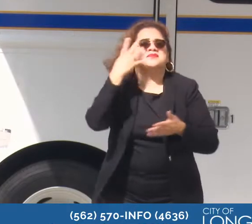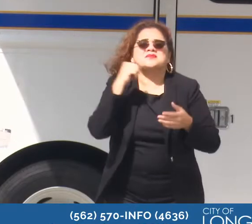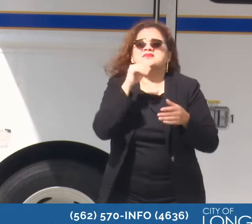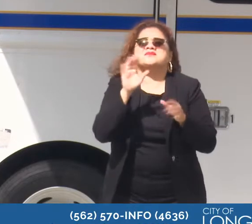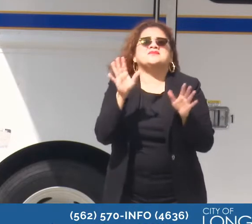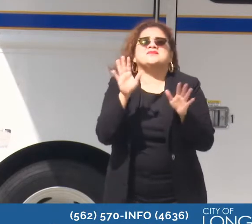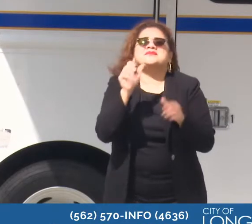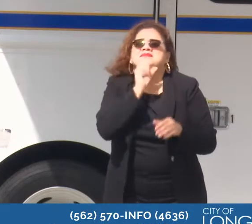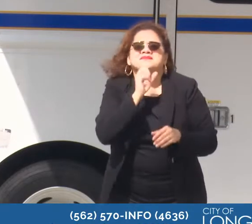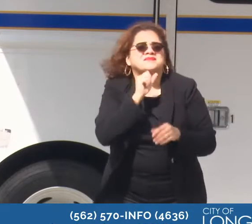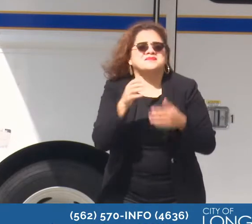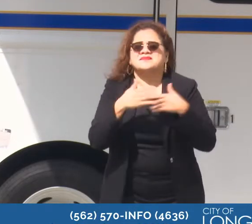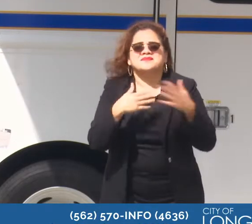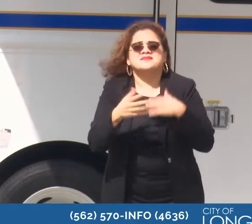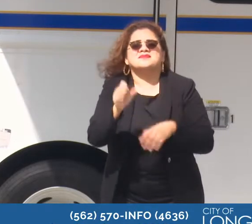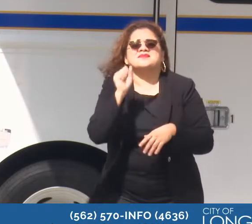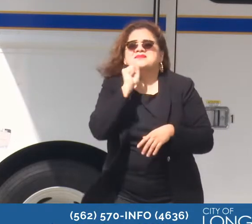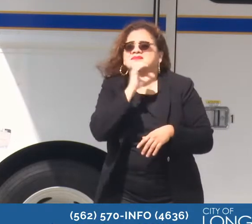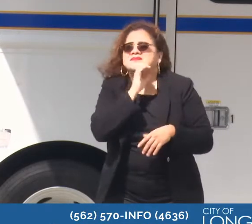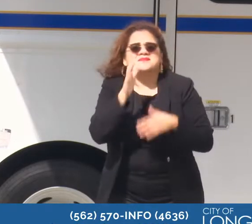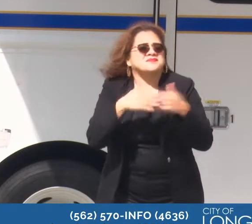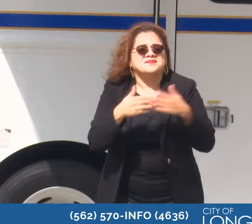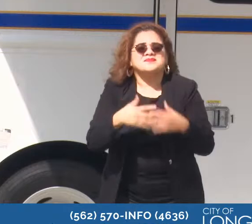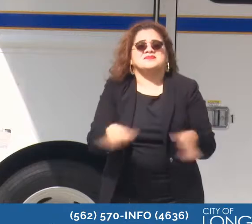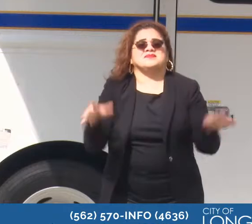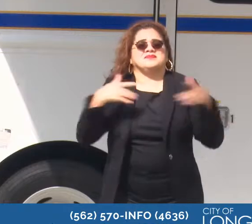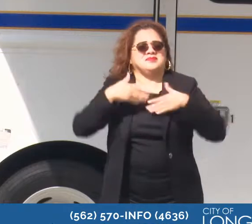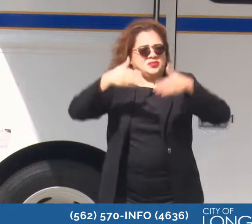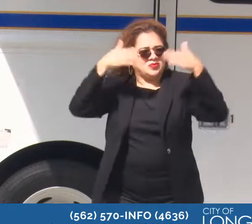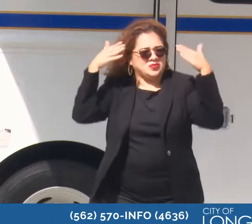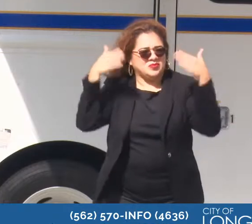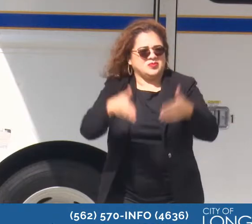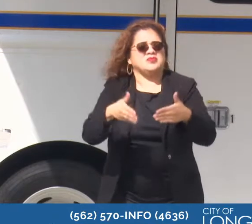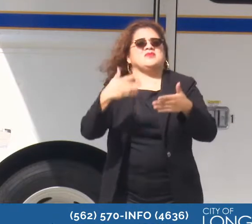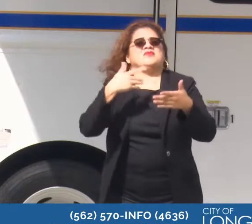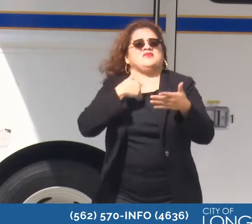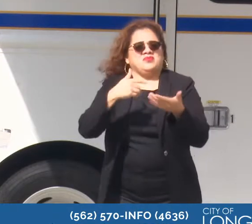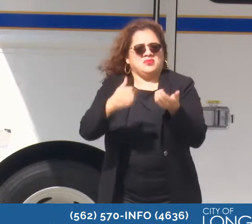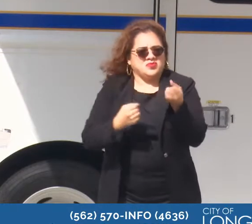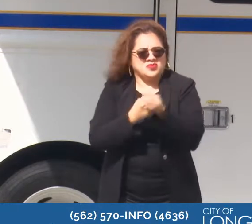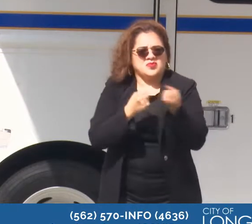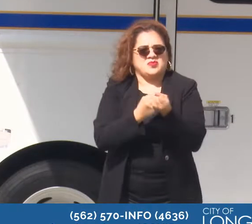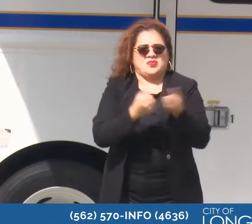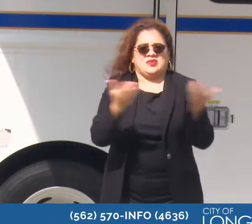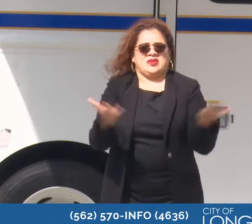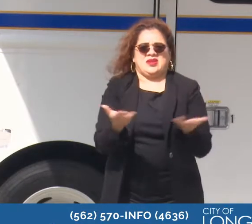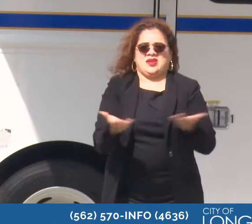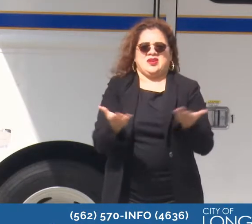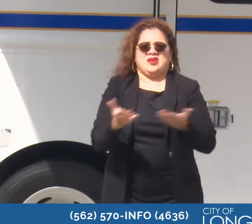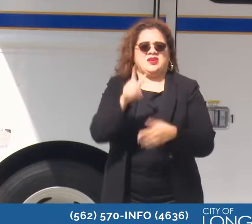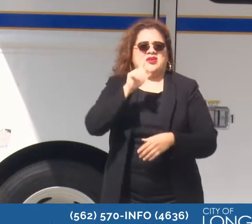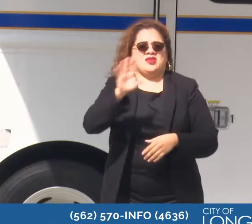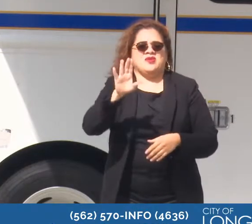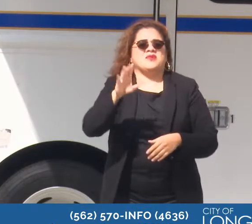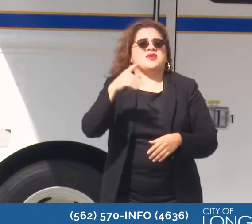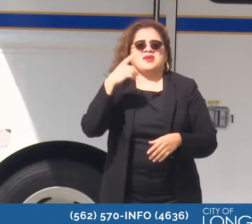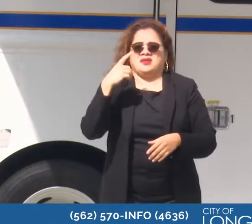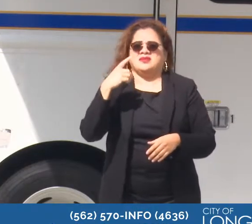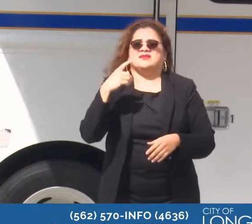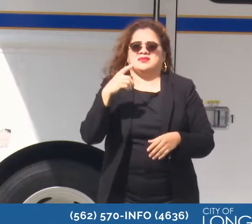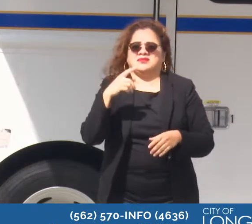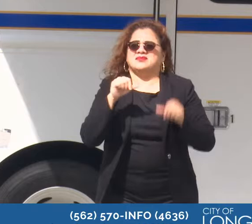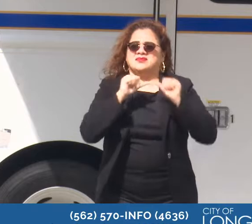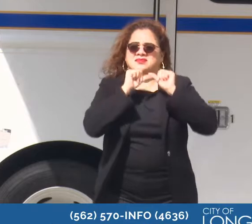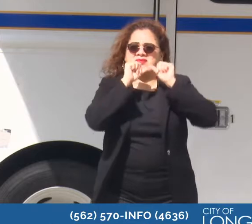que estoy aquí hoy, uniéndome a la ciudad de Long Beach, para compartir el trabajo que se realiza